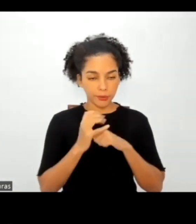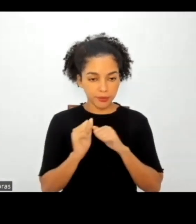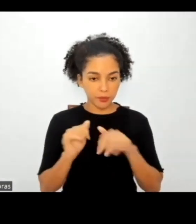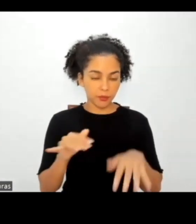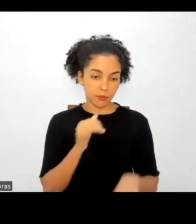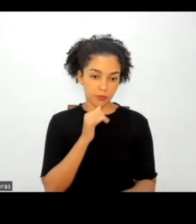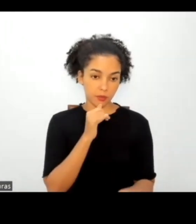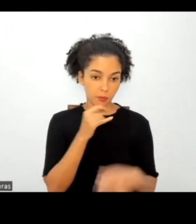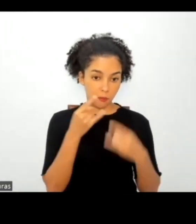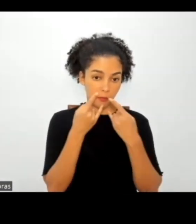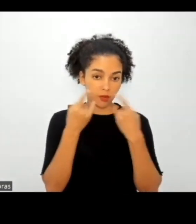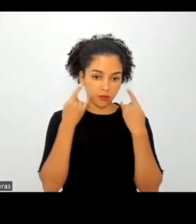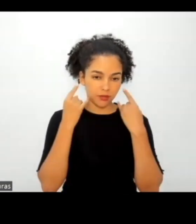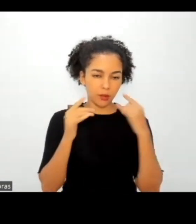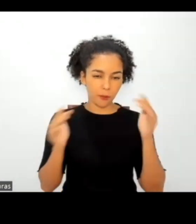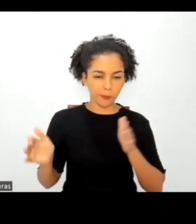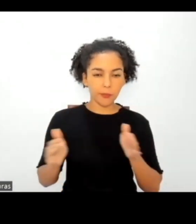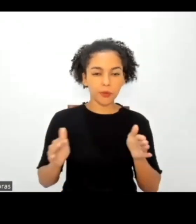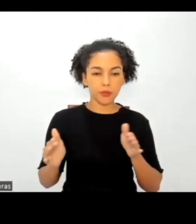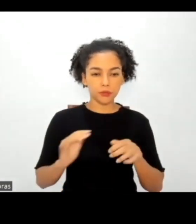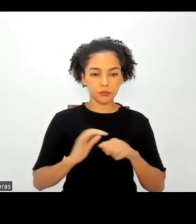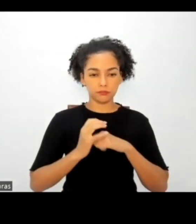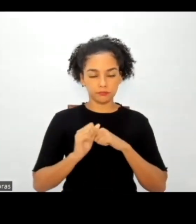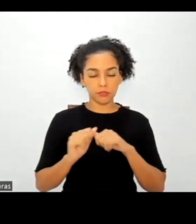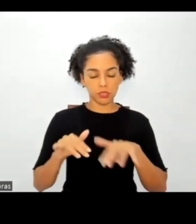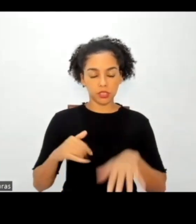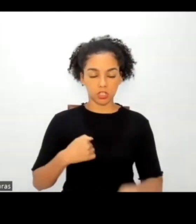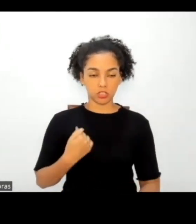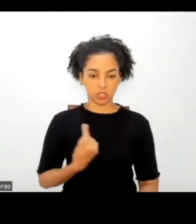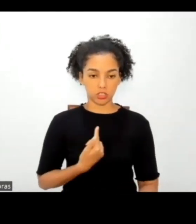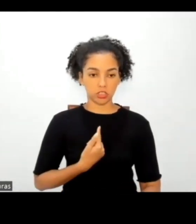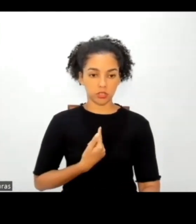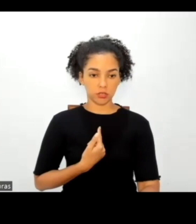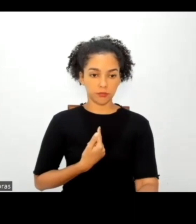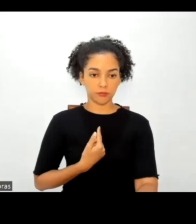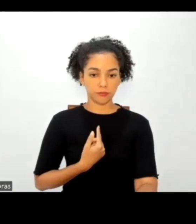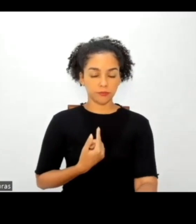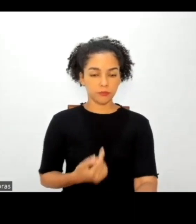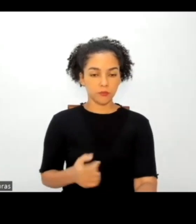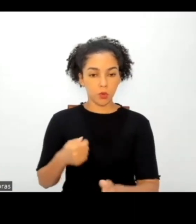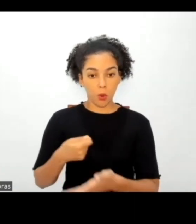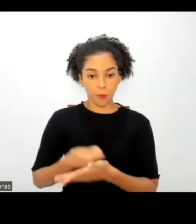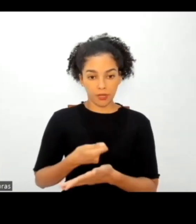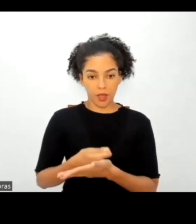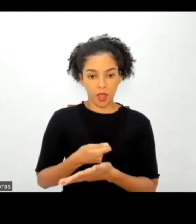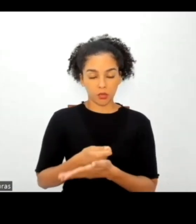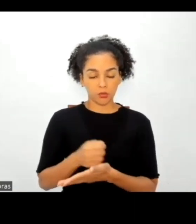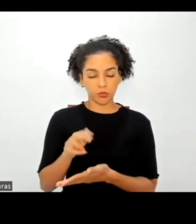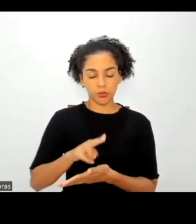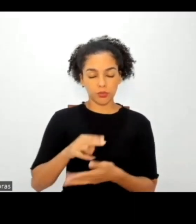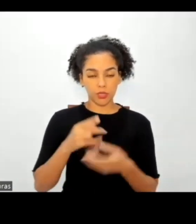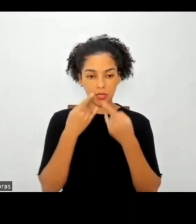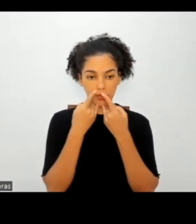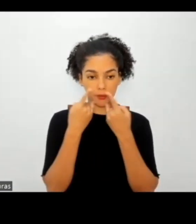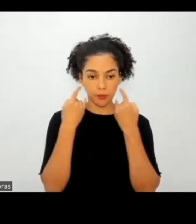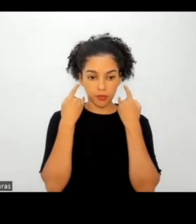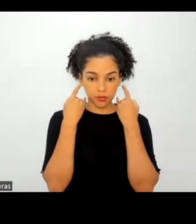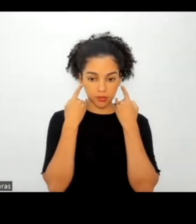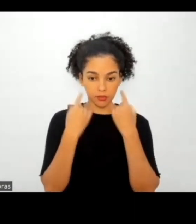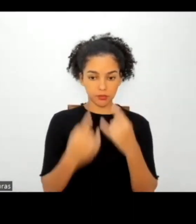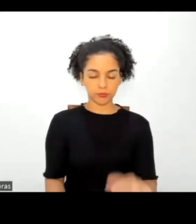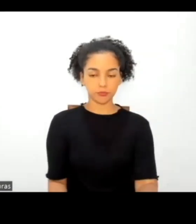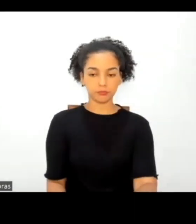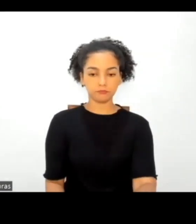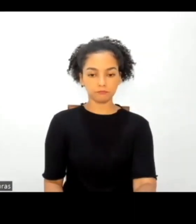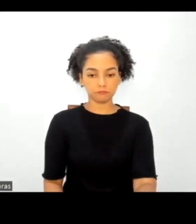pela própria condição, né, sanitária, a gente, enfim, né, foi obrigados a usar máscara, né, eu diria